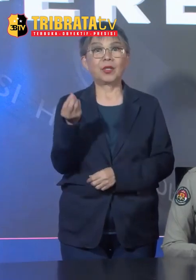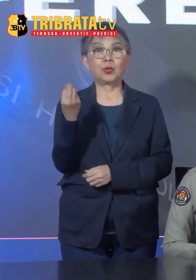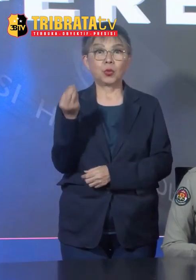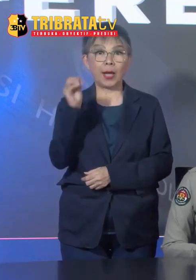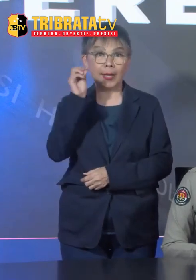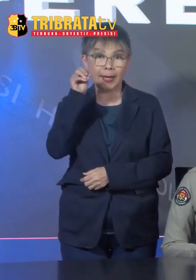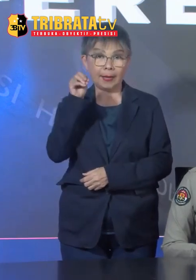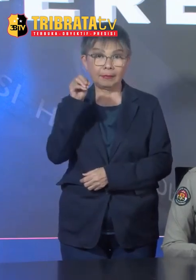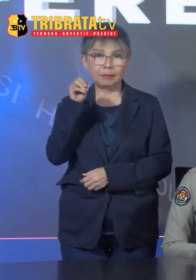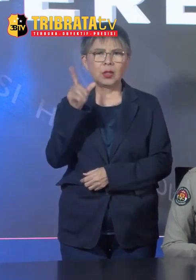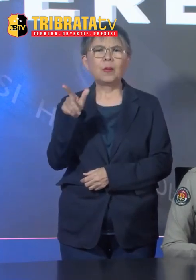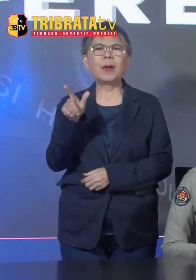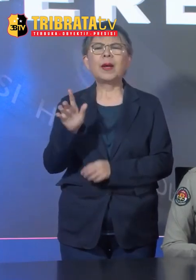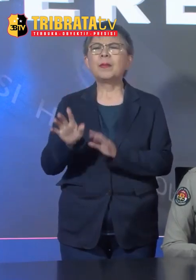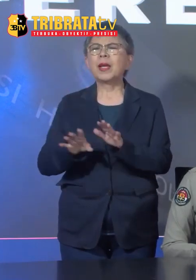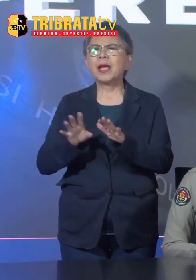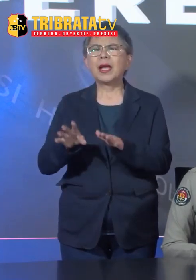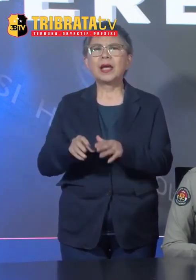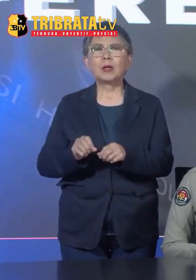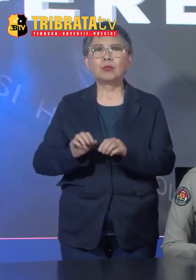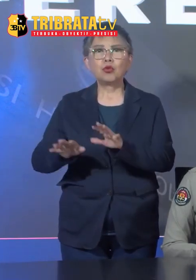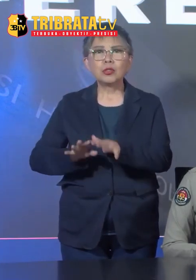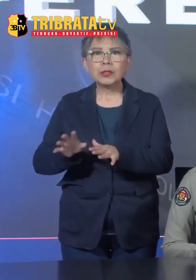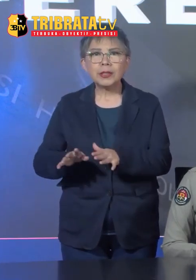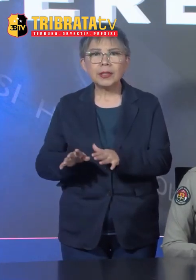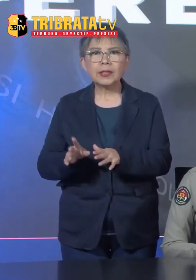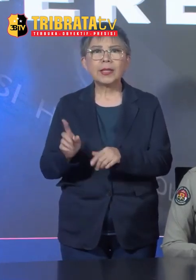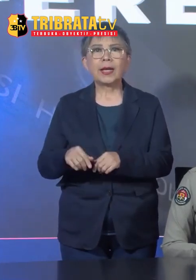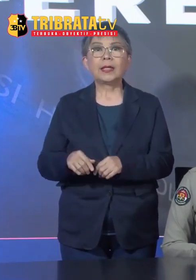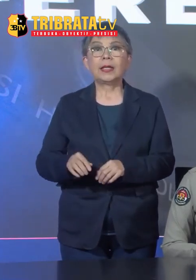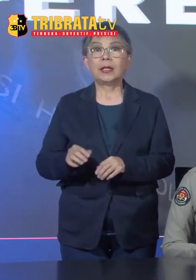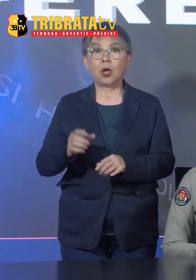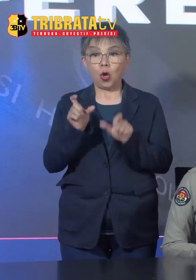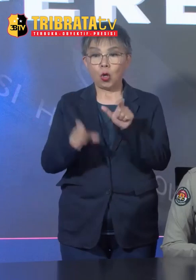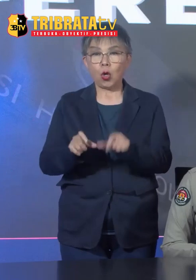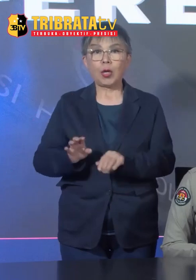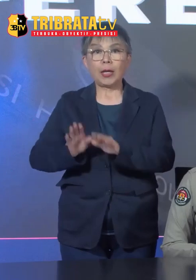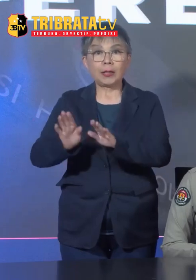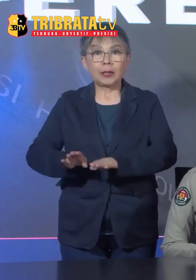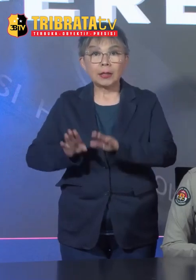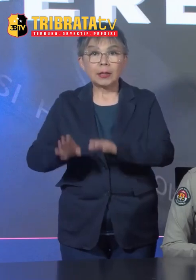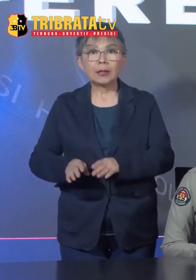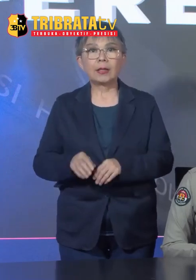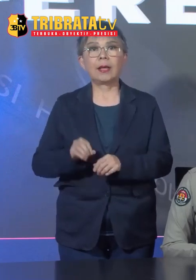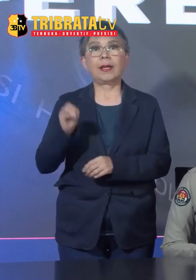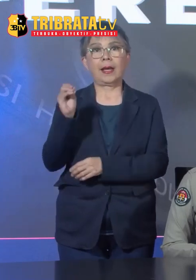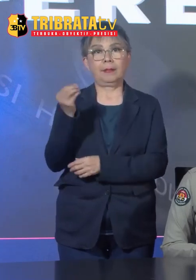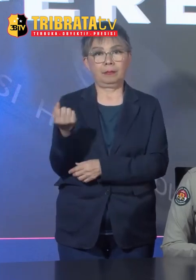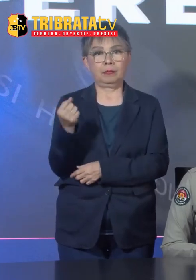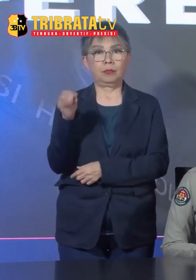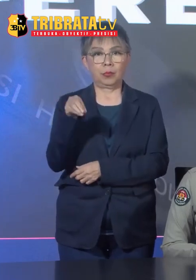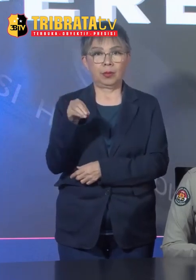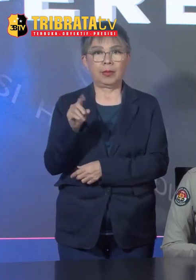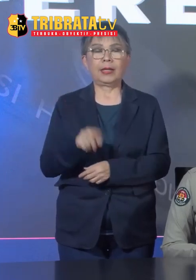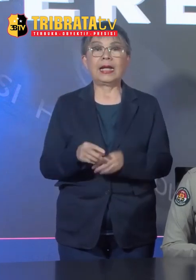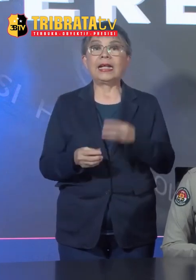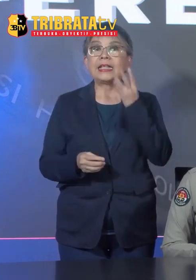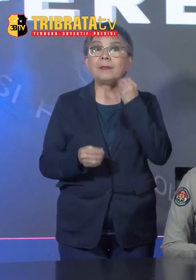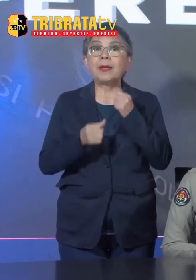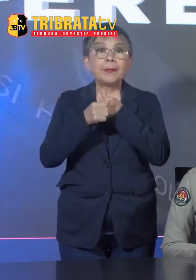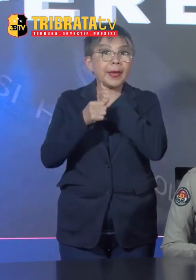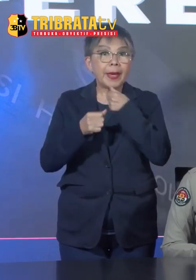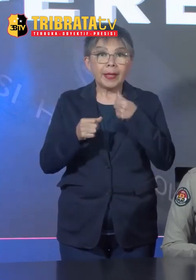harga telur ayam dipengaruhi dengan biaya produksi dan operasional dari peternak telur ayam sedangkan